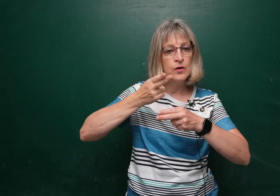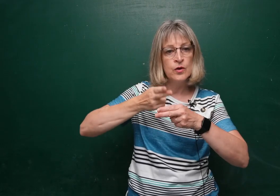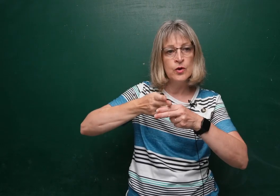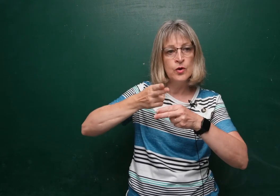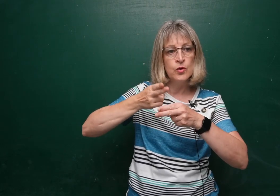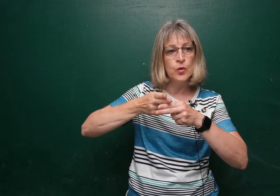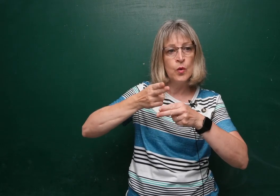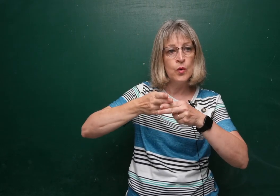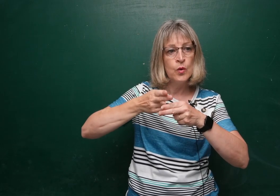Le nom.